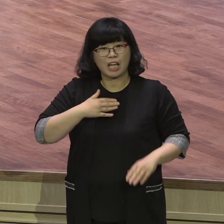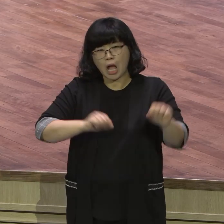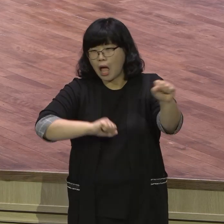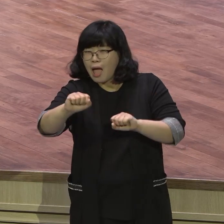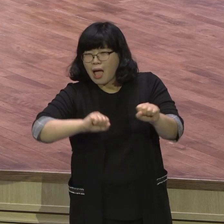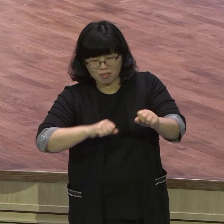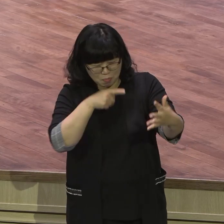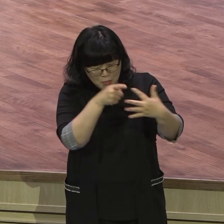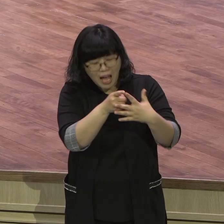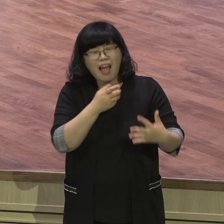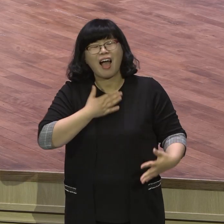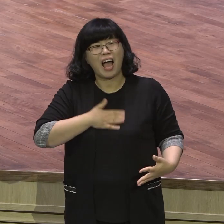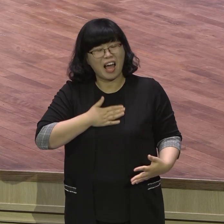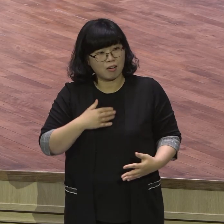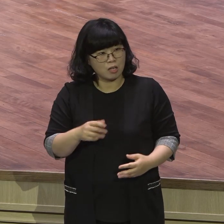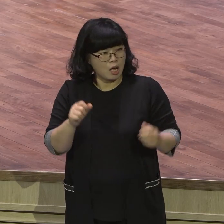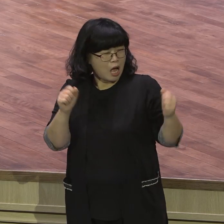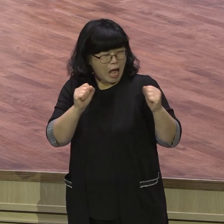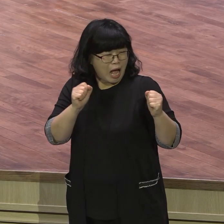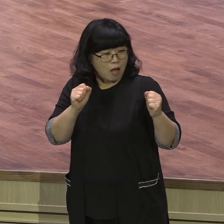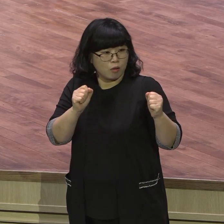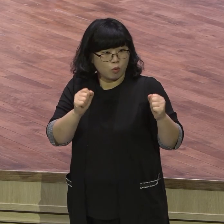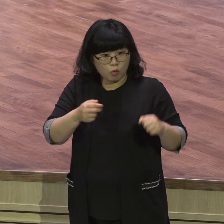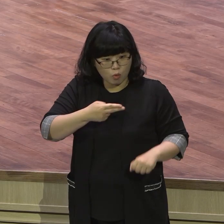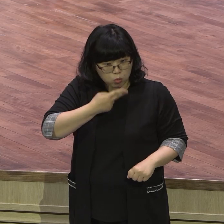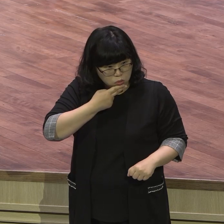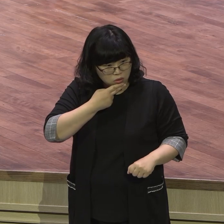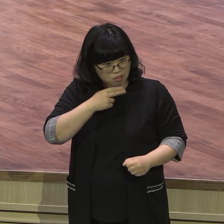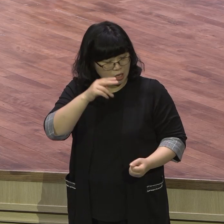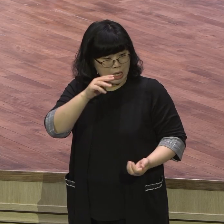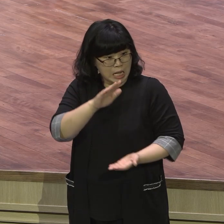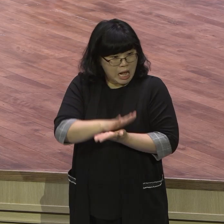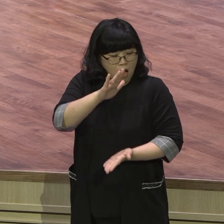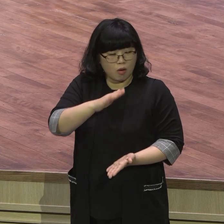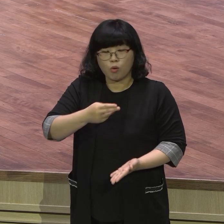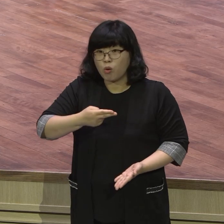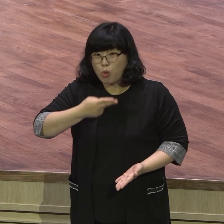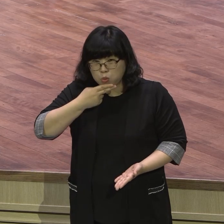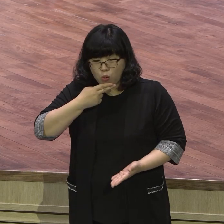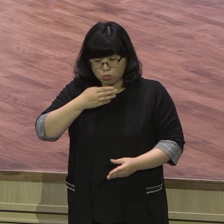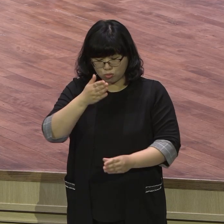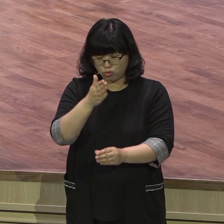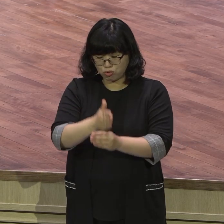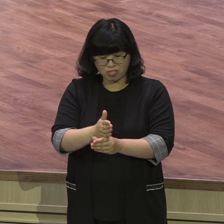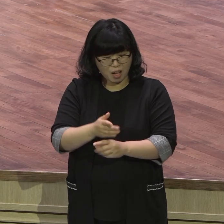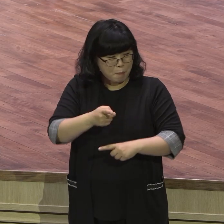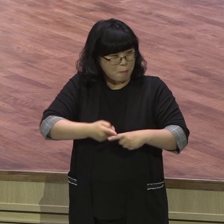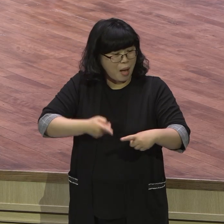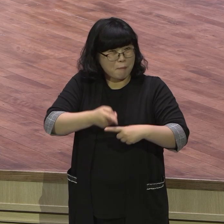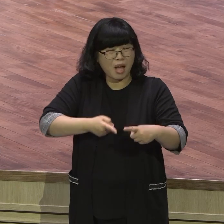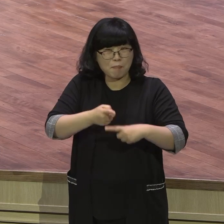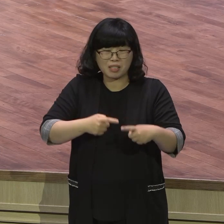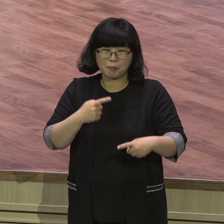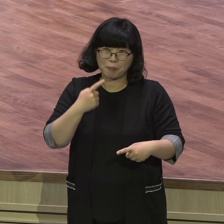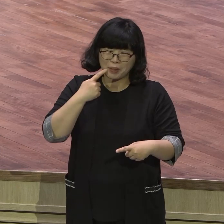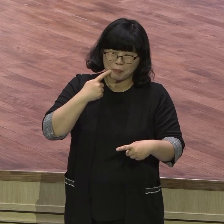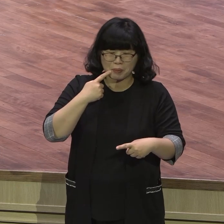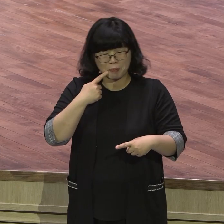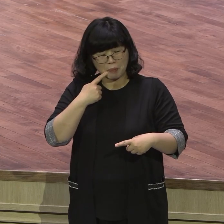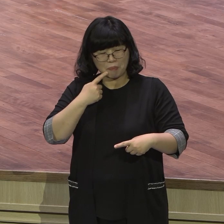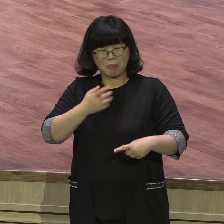뜨겁지도 아니하도다 너가 차든지 뜨겁든지 하기를 원하노라 너가 이같이 미지근하여 뜨겁지도 아니하고 차지도 아니하니 내